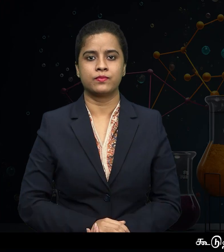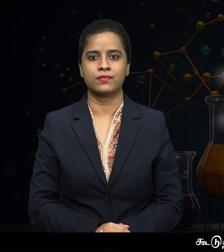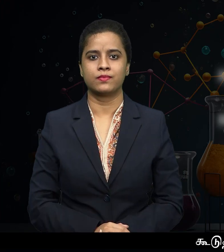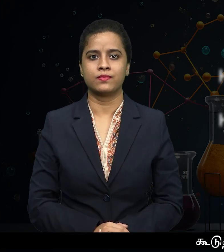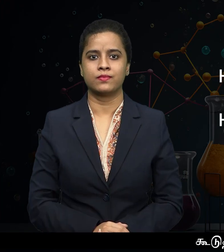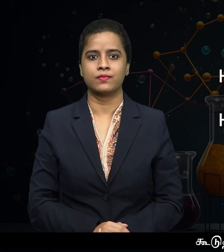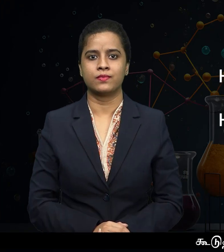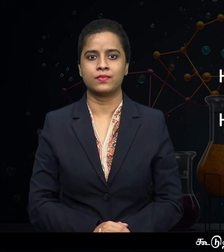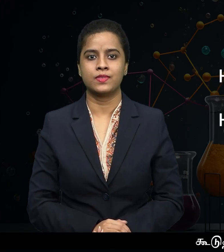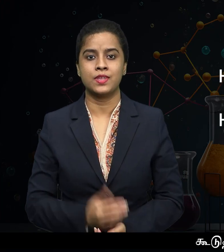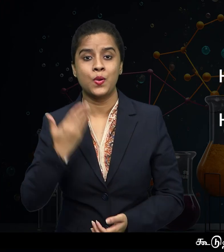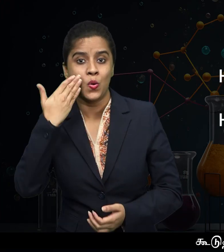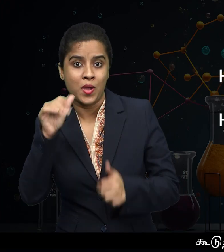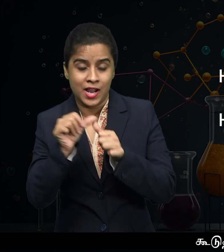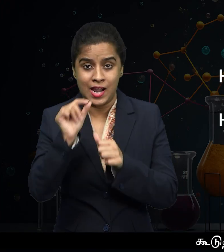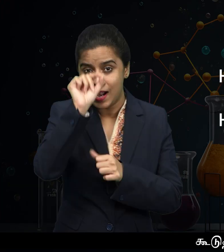கூடுதல் எதிர்வினை,